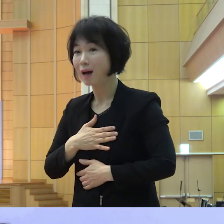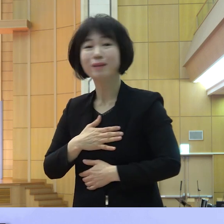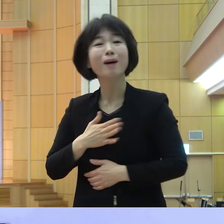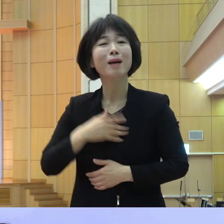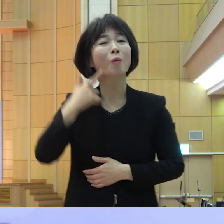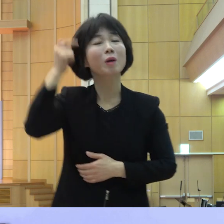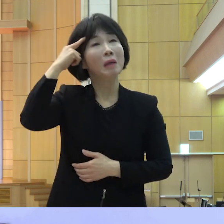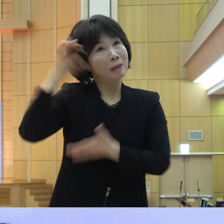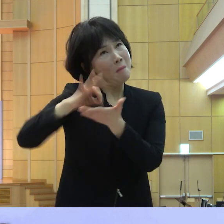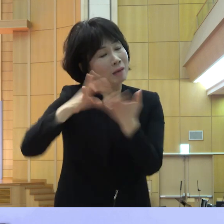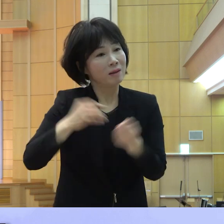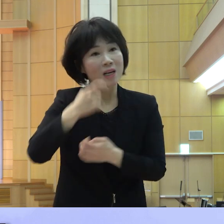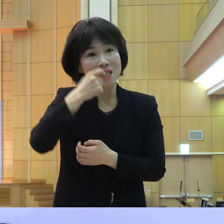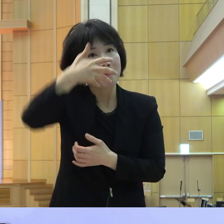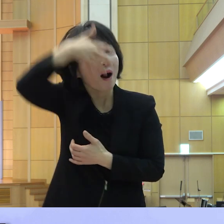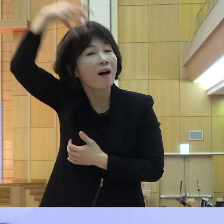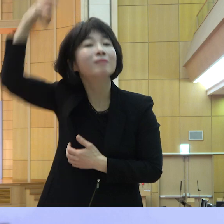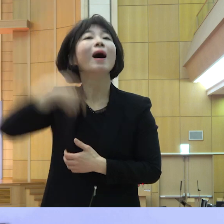응?